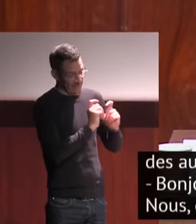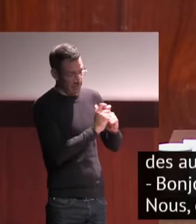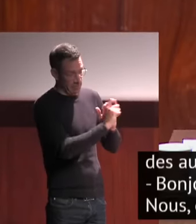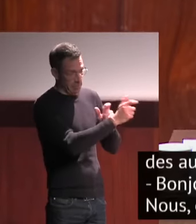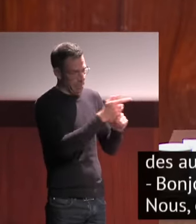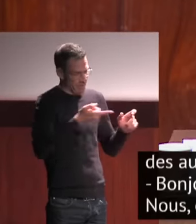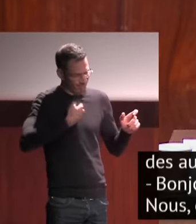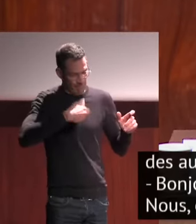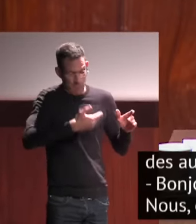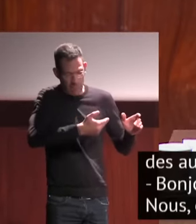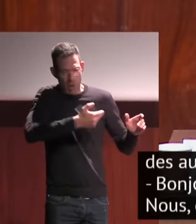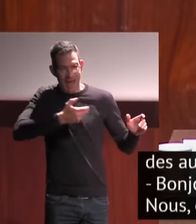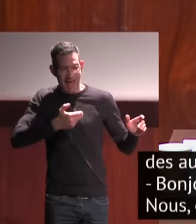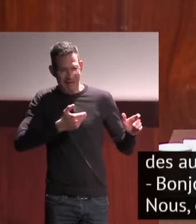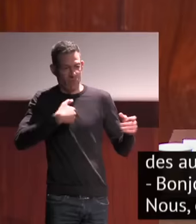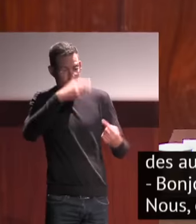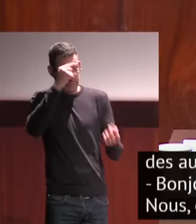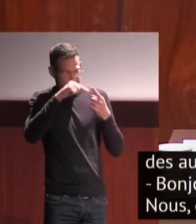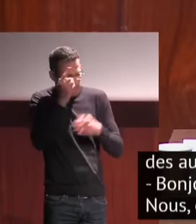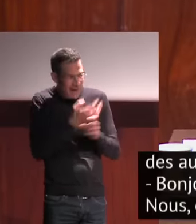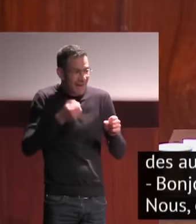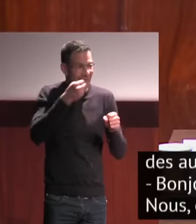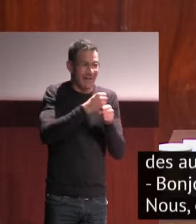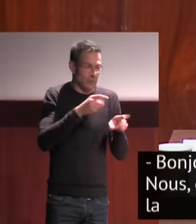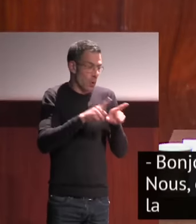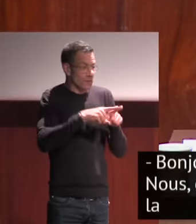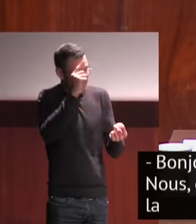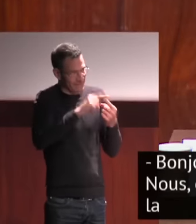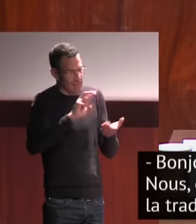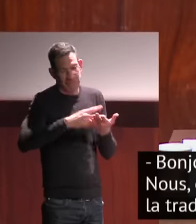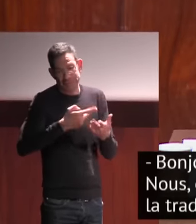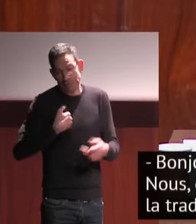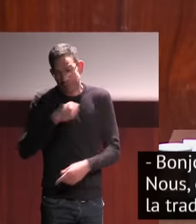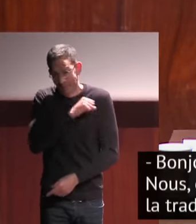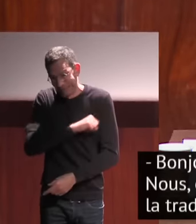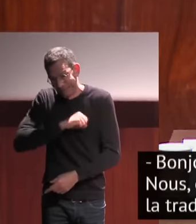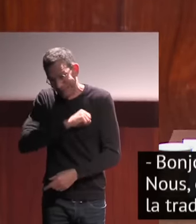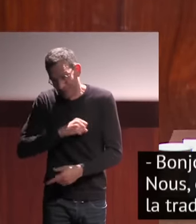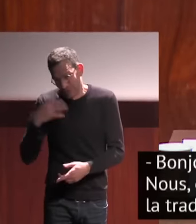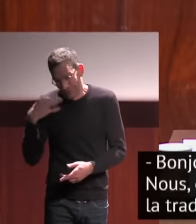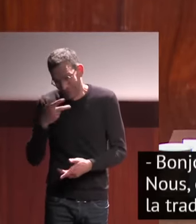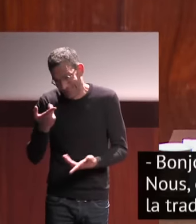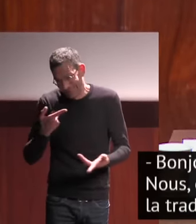création et la traduction. Alors, désolée, Mélanie.